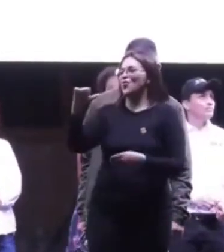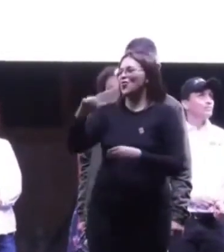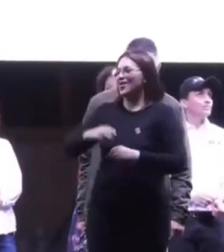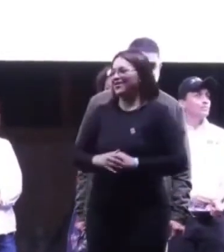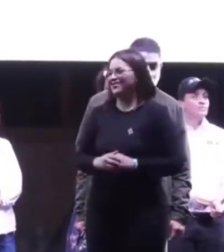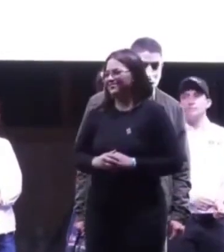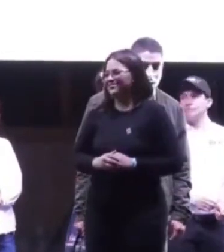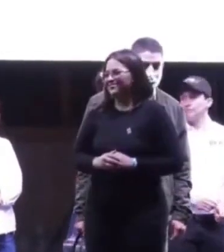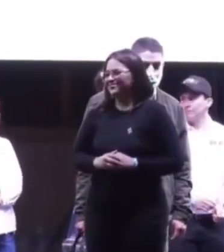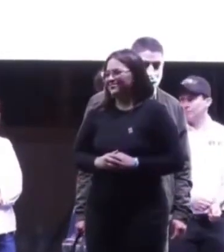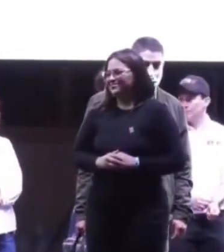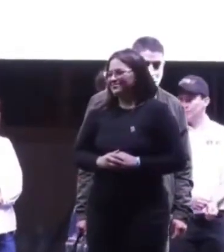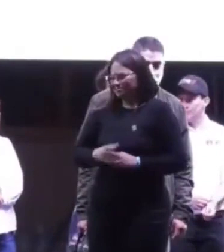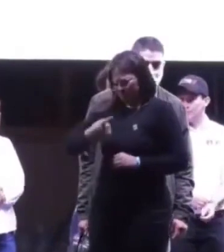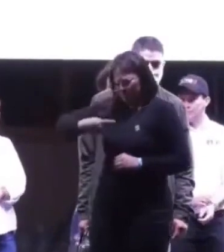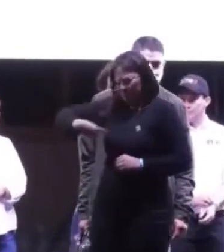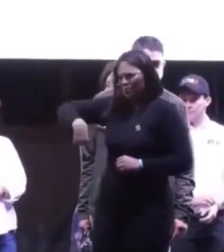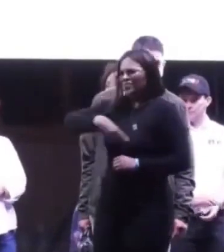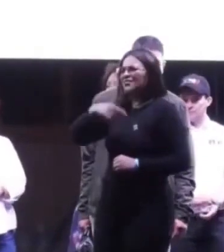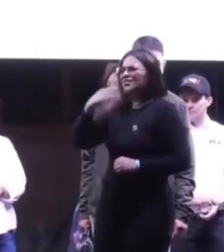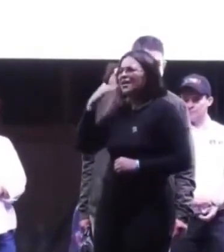¿Por qué no lo somos nosotros?